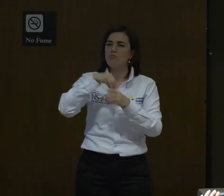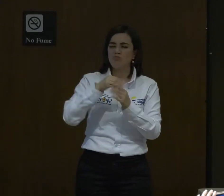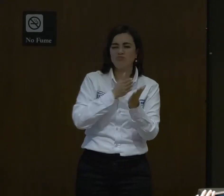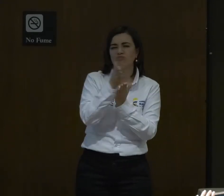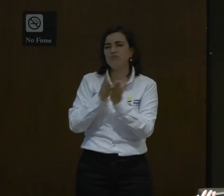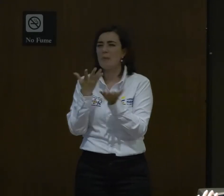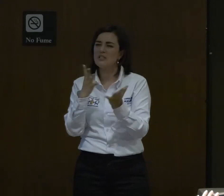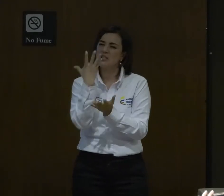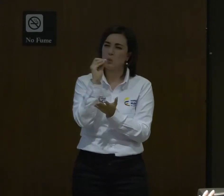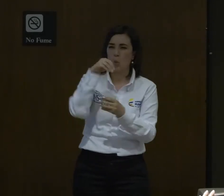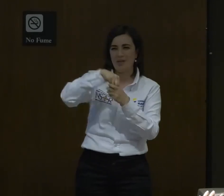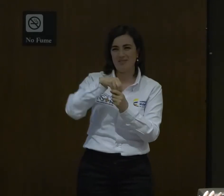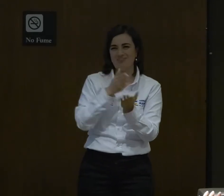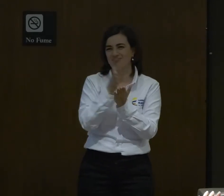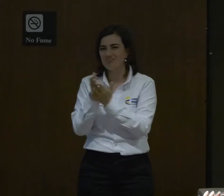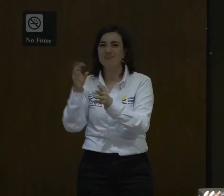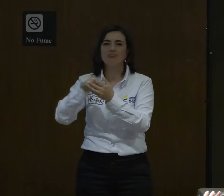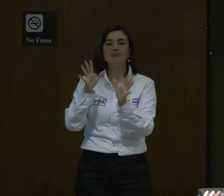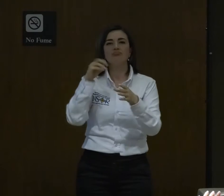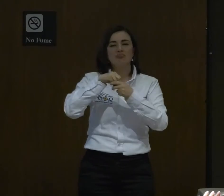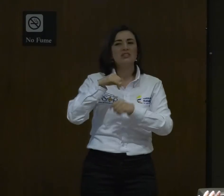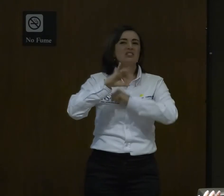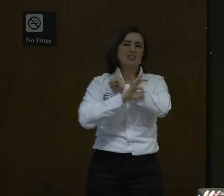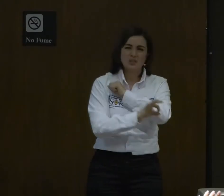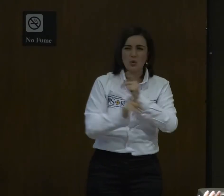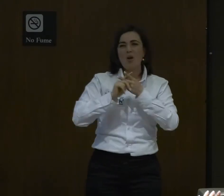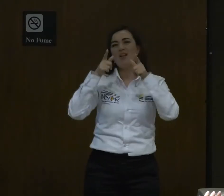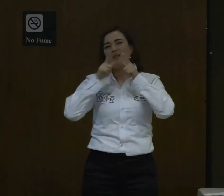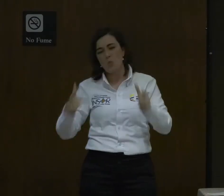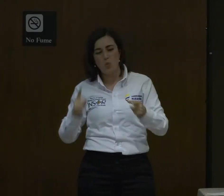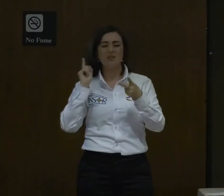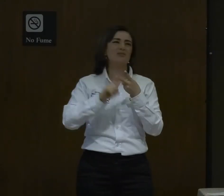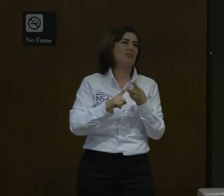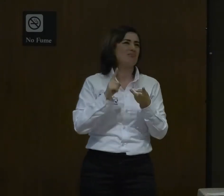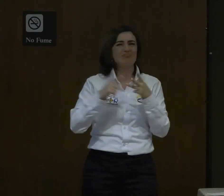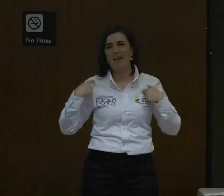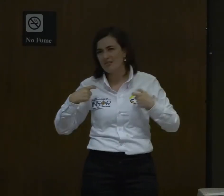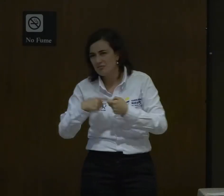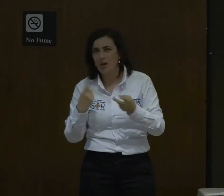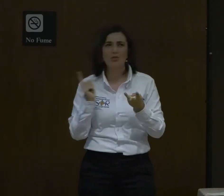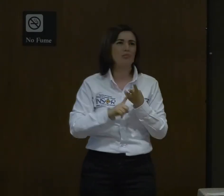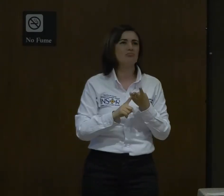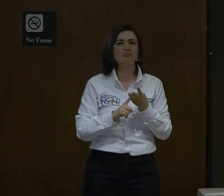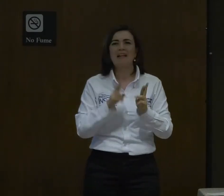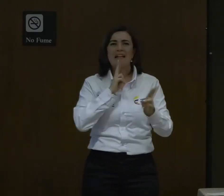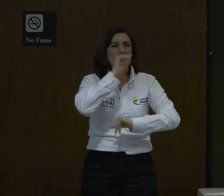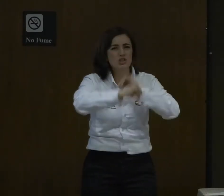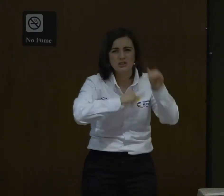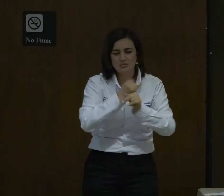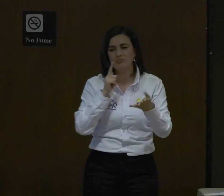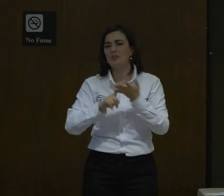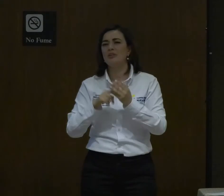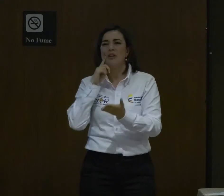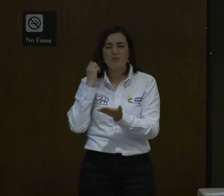diplomaturas en campos muy diferentes, como puede ser la psicología, la lingüística, el español, las relaciones